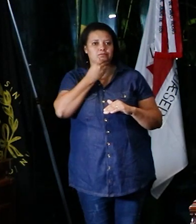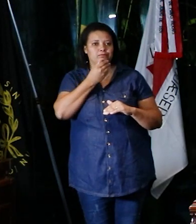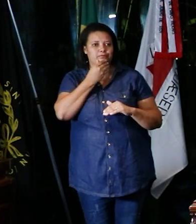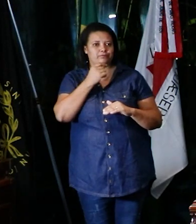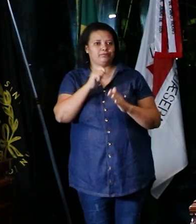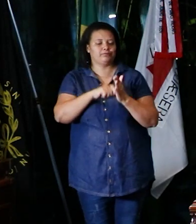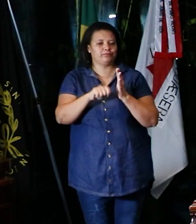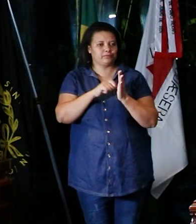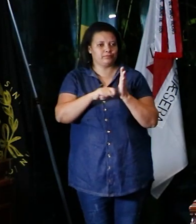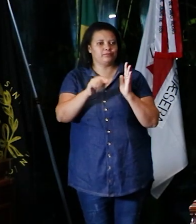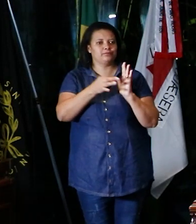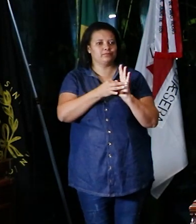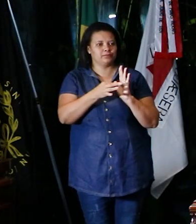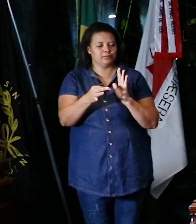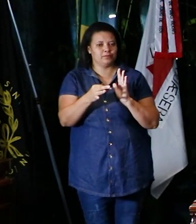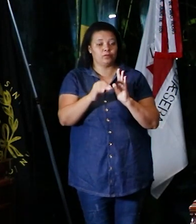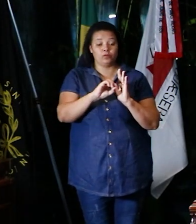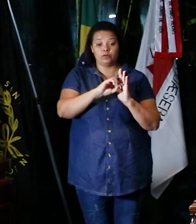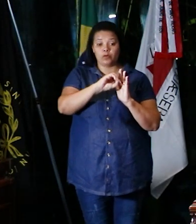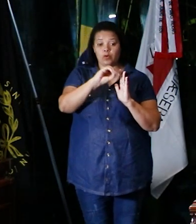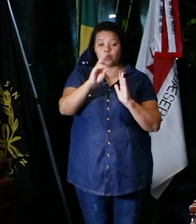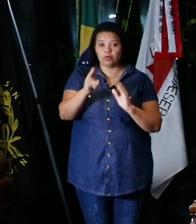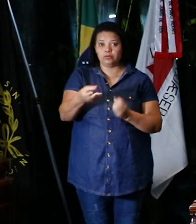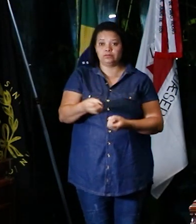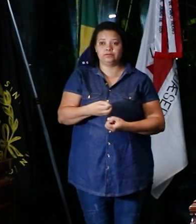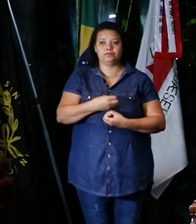fizeram, mas seja na poesia,